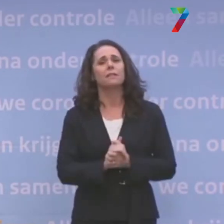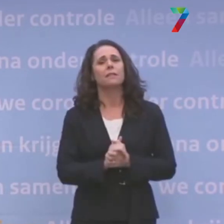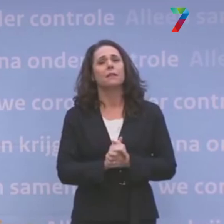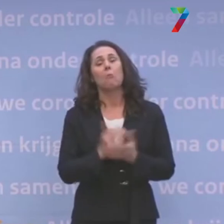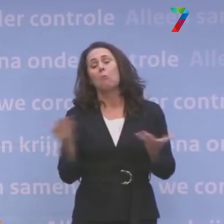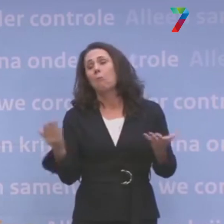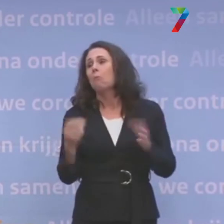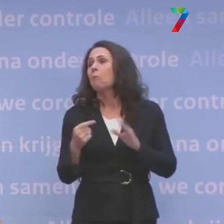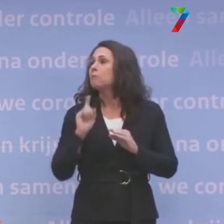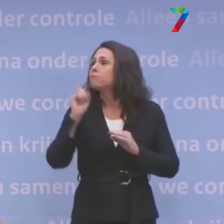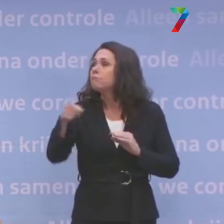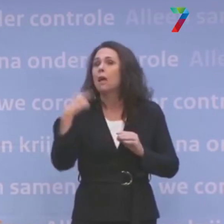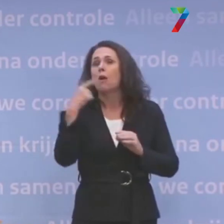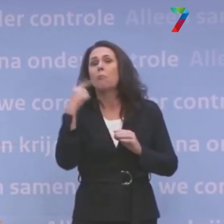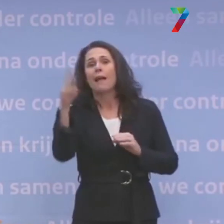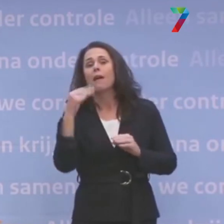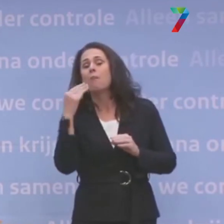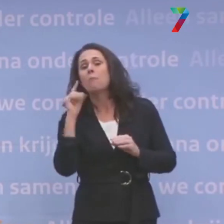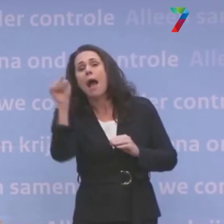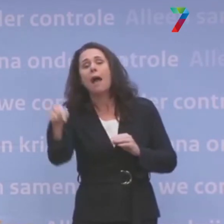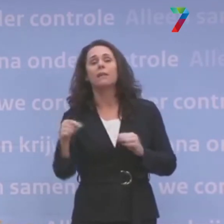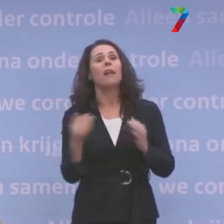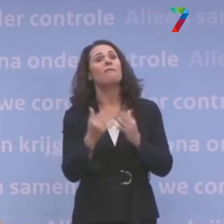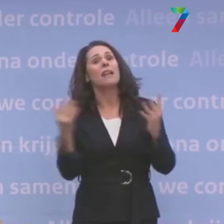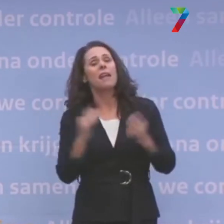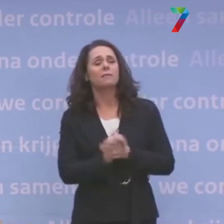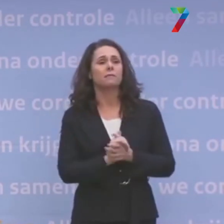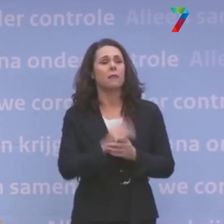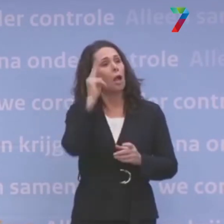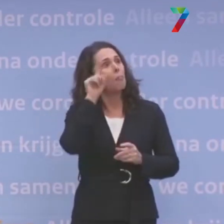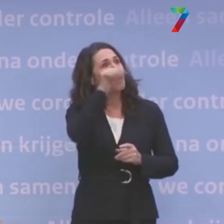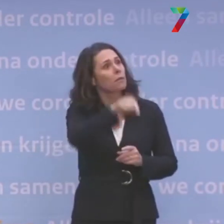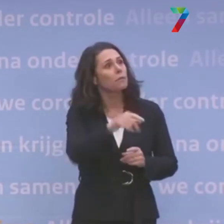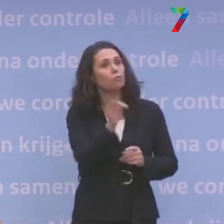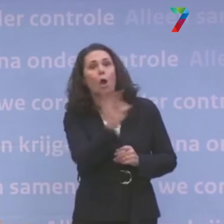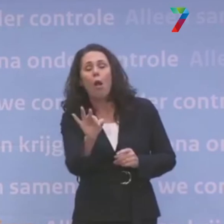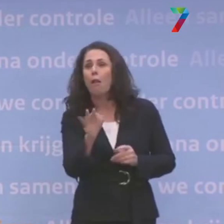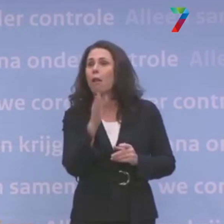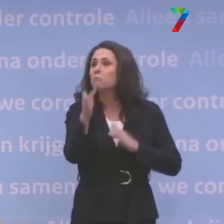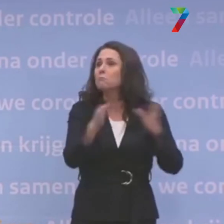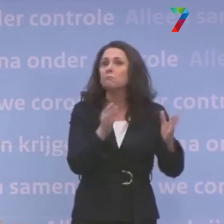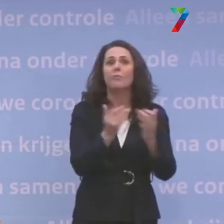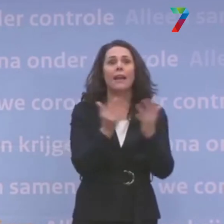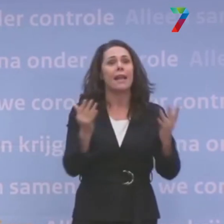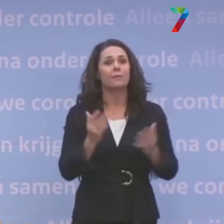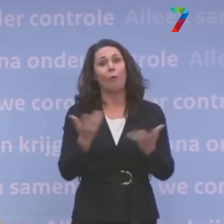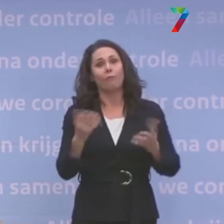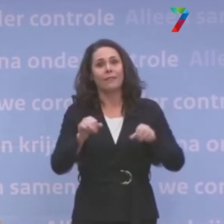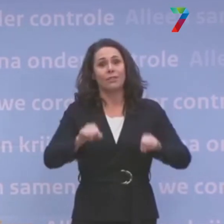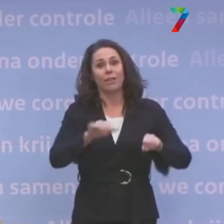bijvoorbeeld weer naar opa en oma mogen. Naar de kapper, naar school of naar het terras.